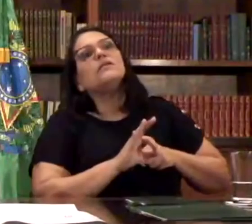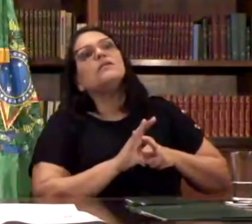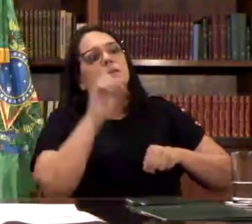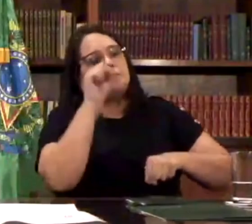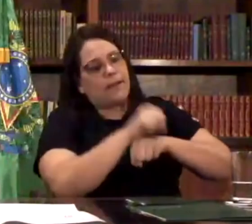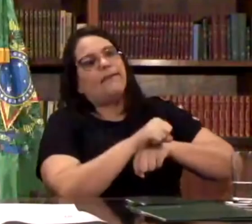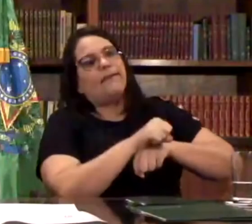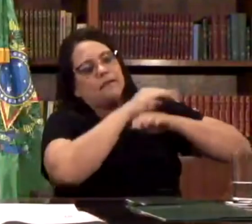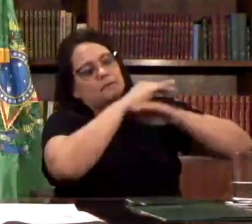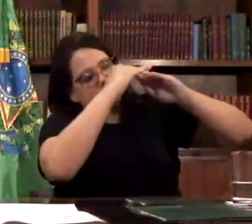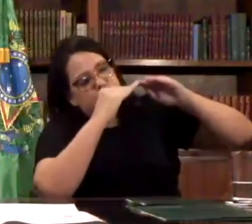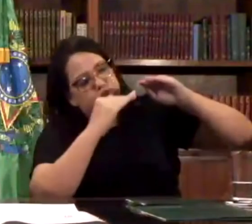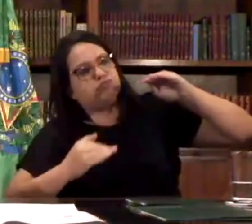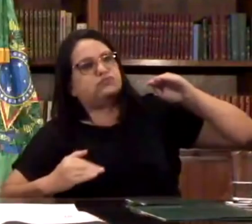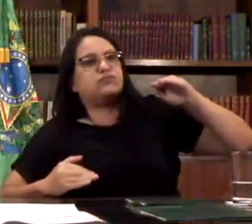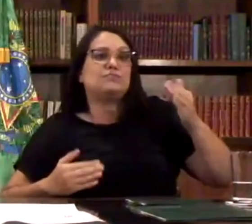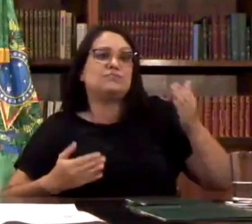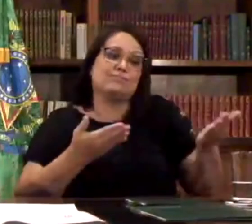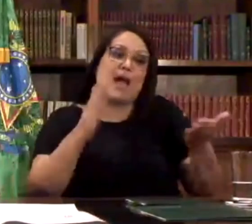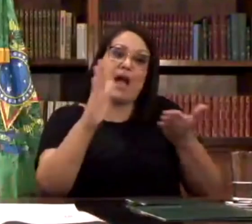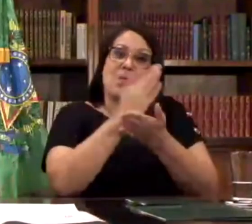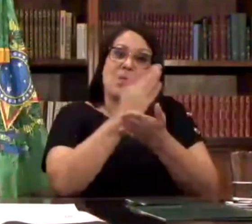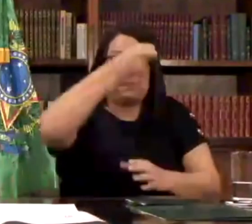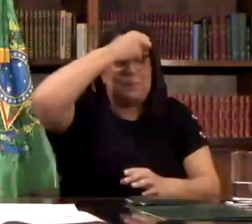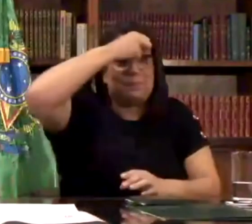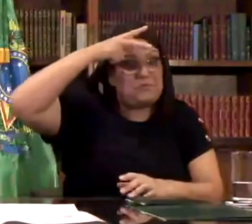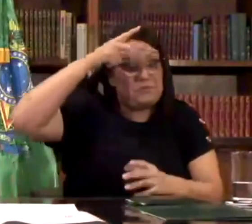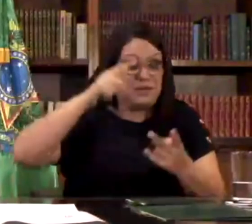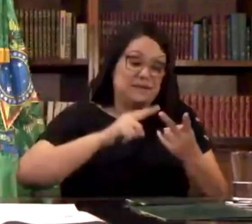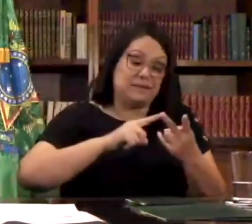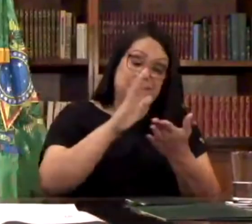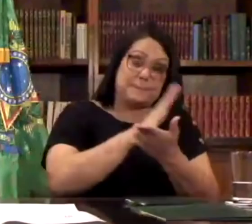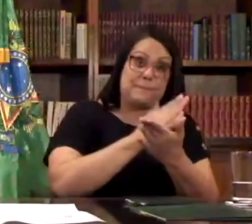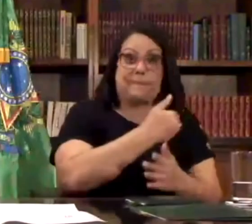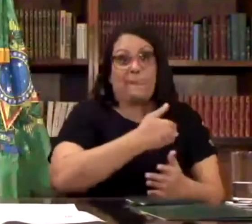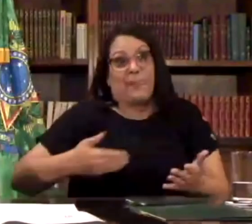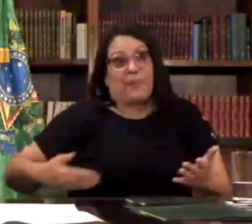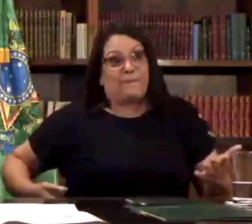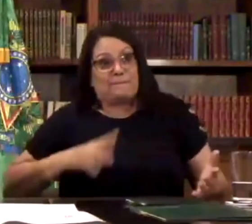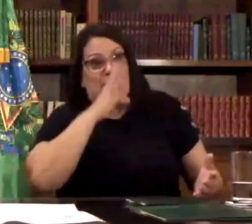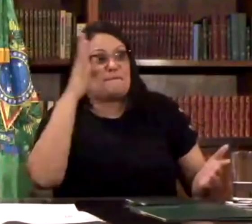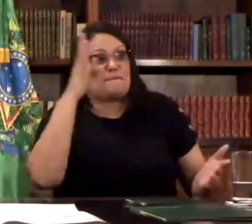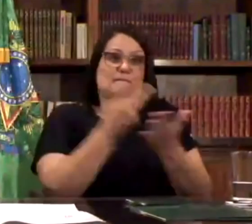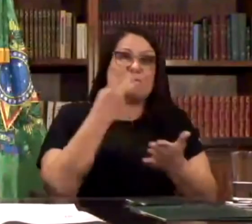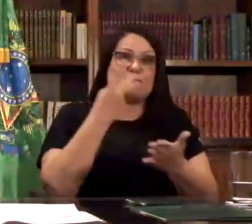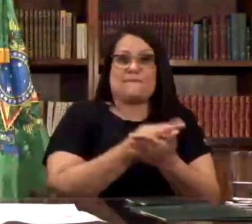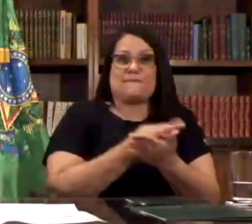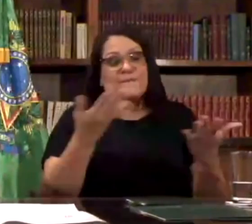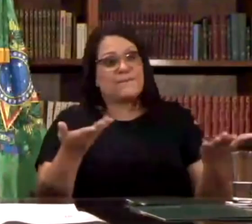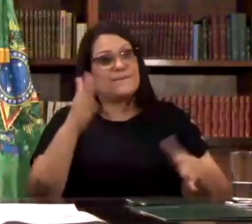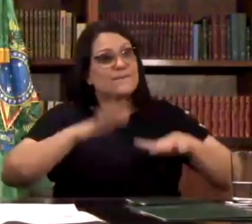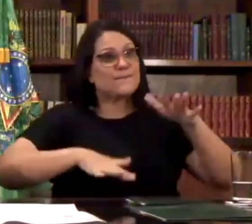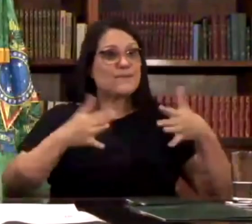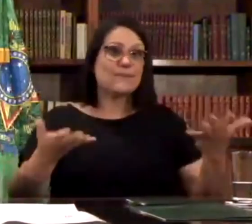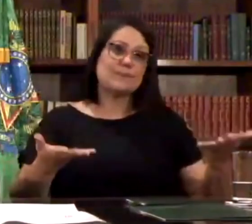de infecção, erraram completamente. Foram aí, talvez aí, estimulados, né?